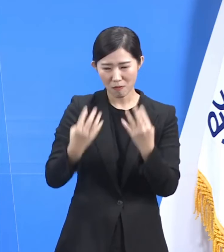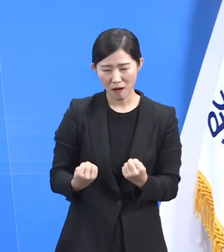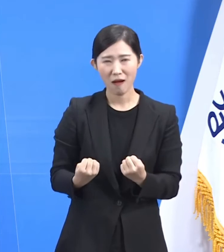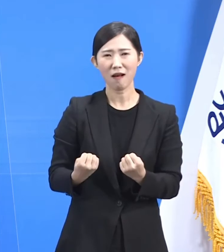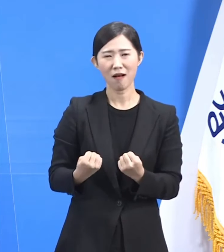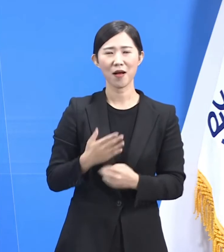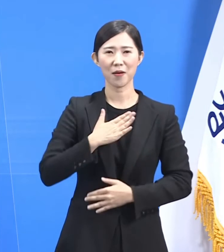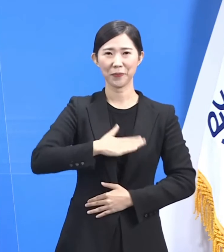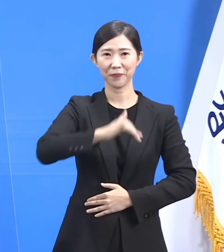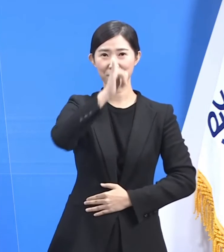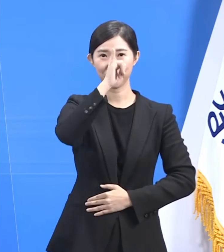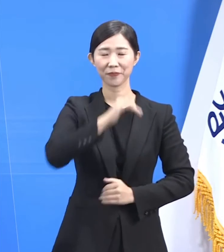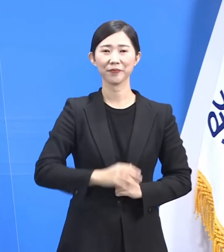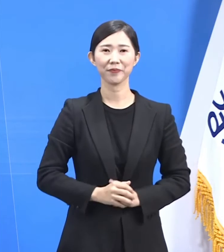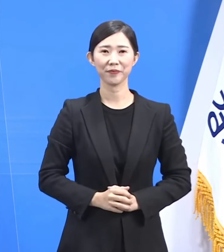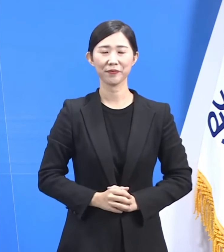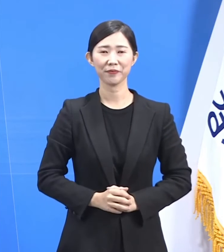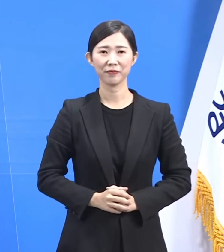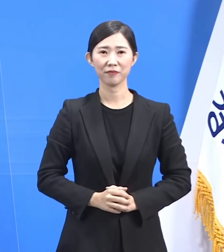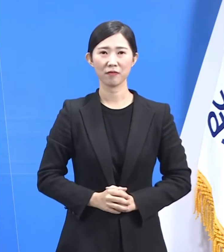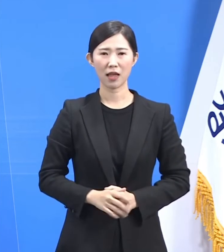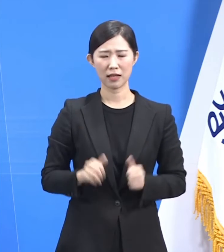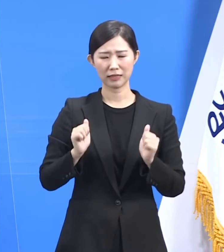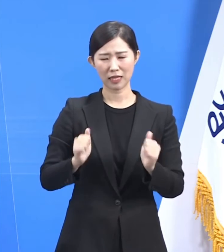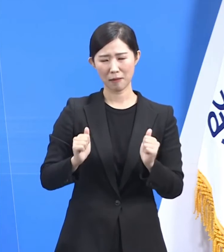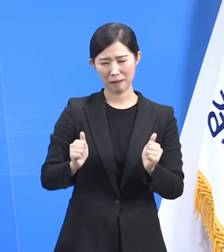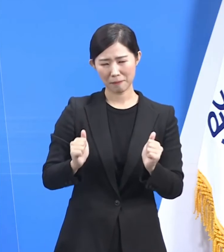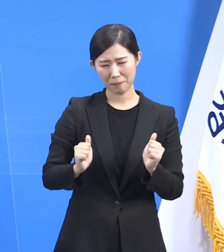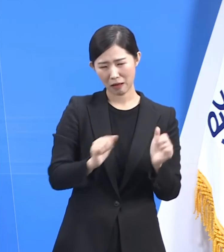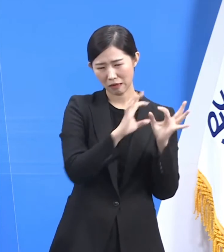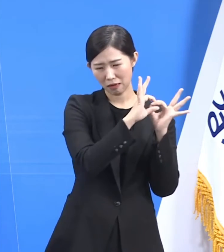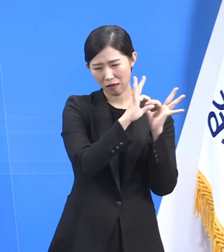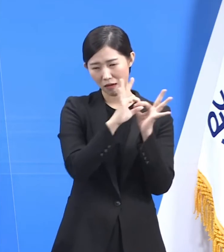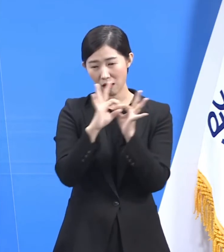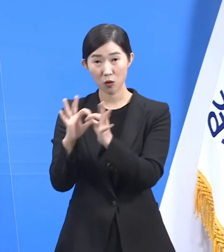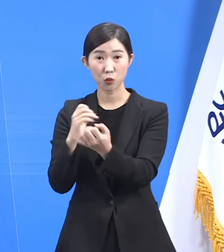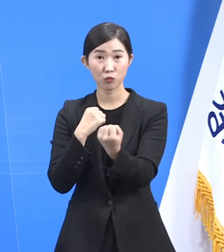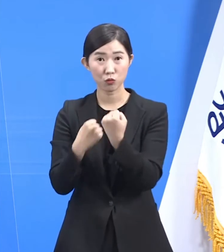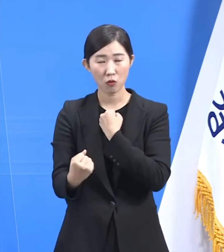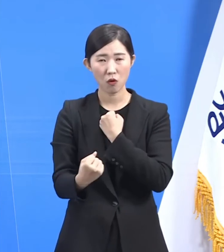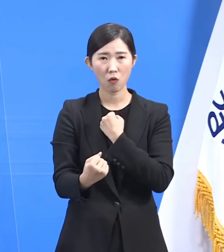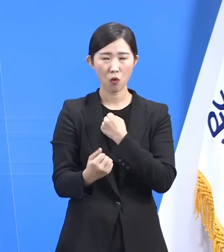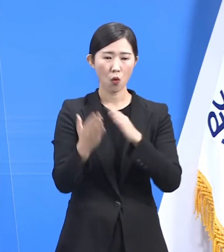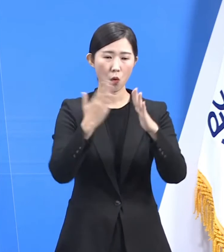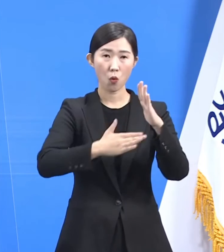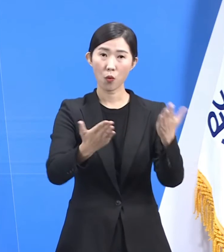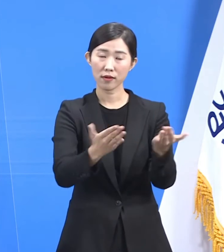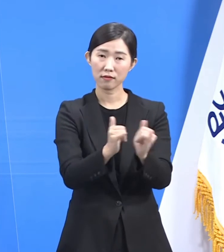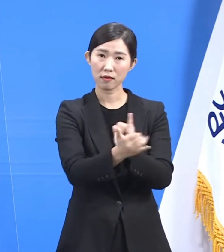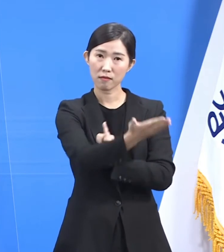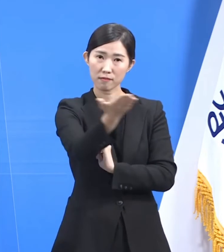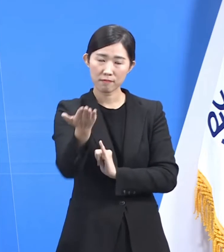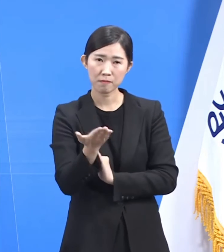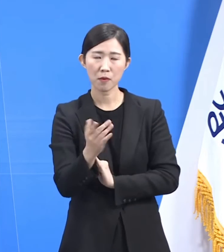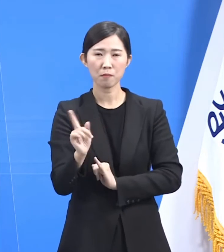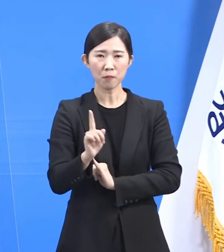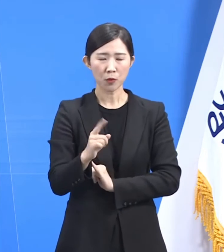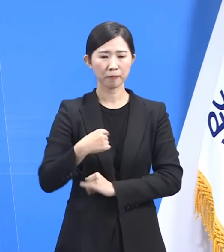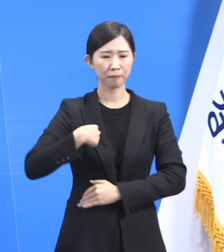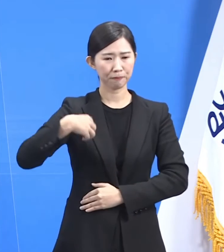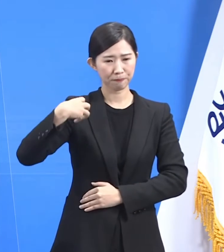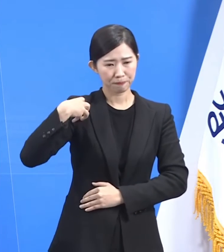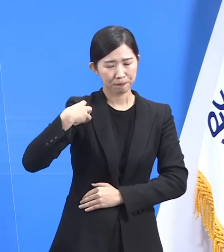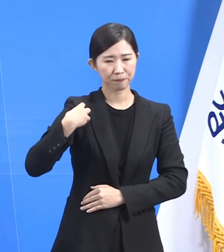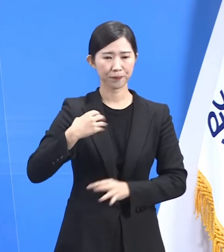있습니다. 장기간 이어지는 재판에도 우리 도내 모든 공직자들이 흔들림 없이 책임을 다해